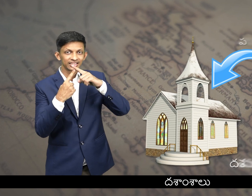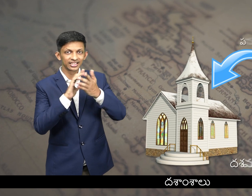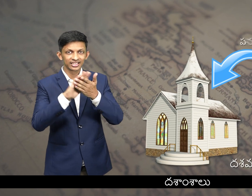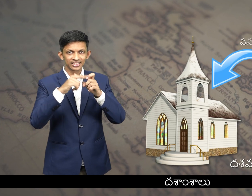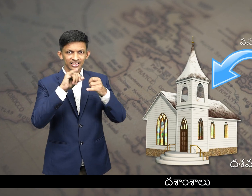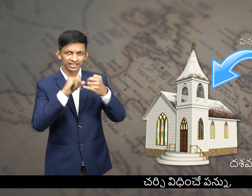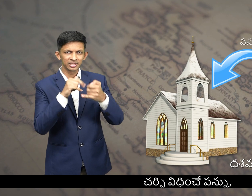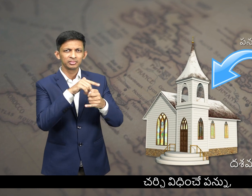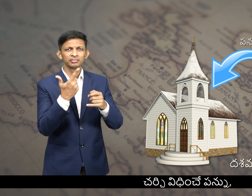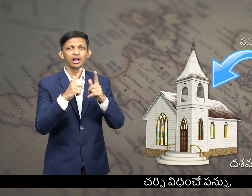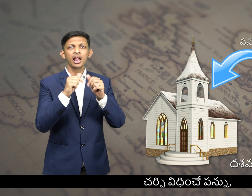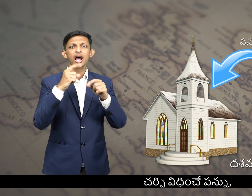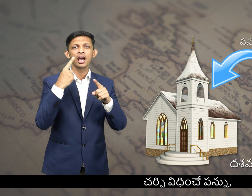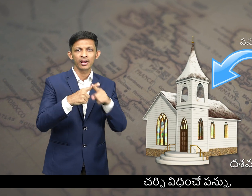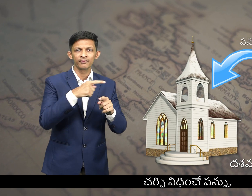దశాంశాలు: చర్చి విధించే పన్ను